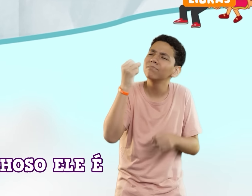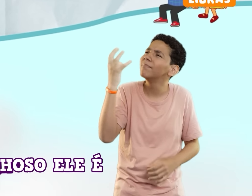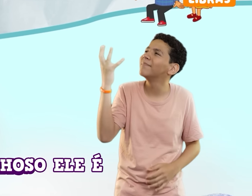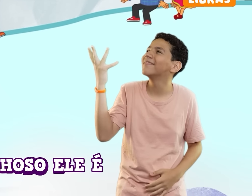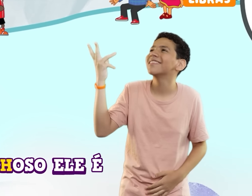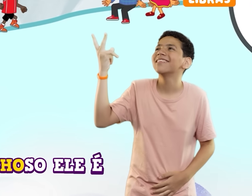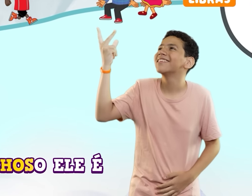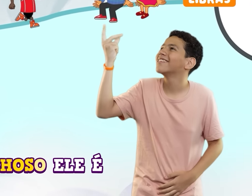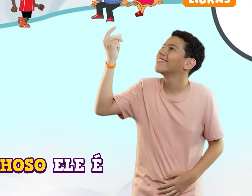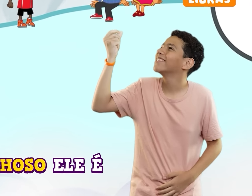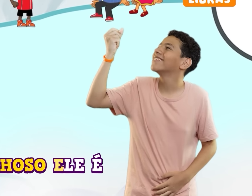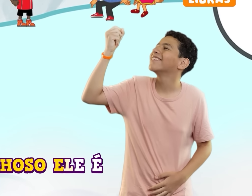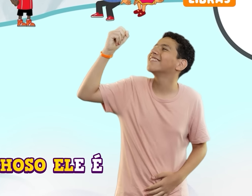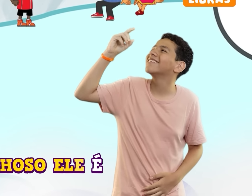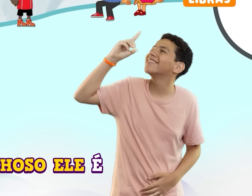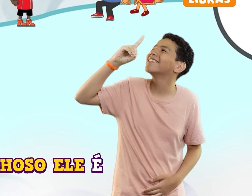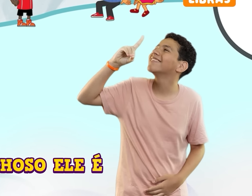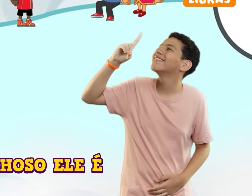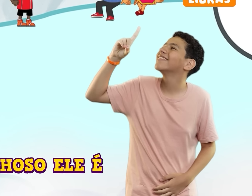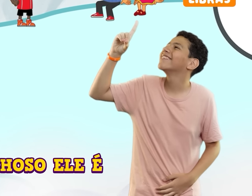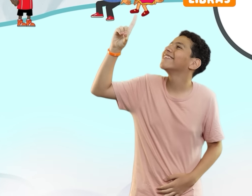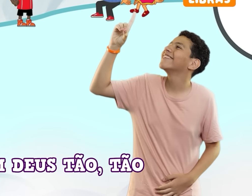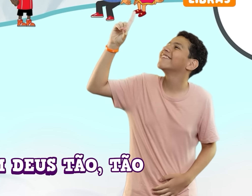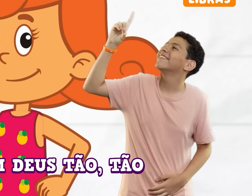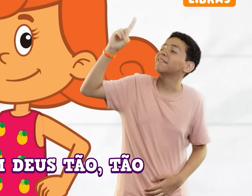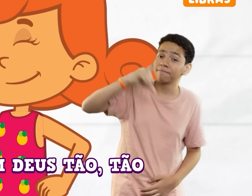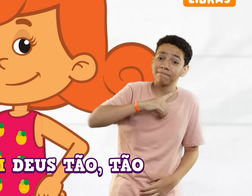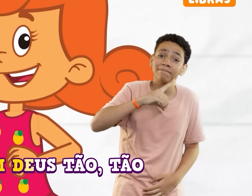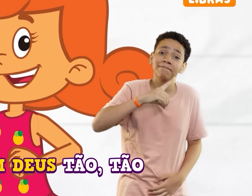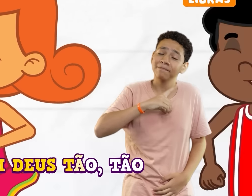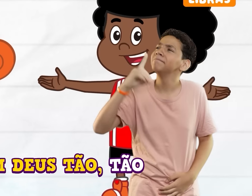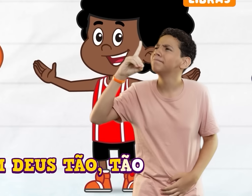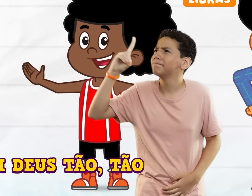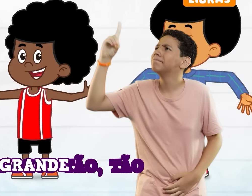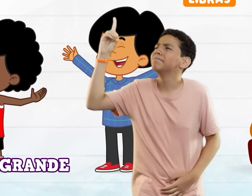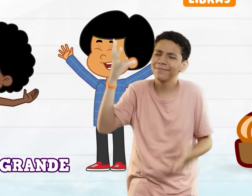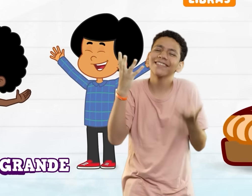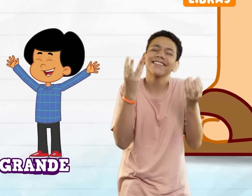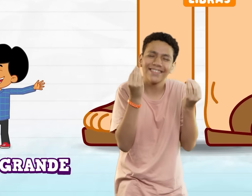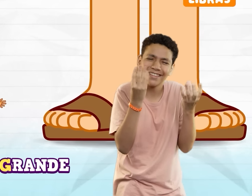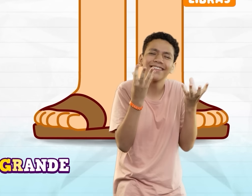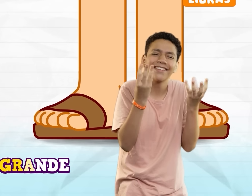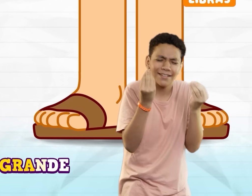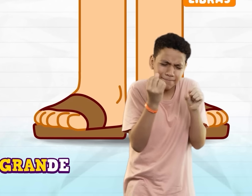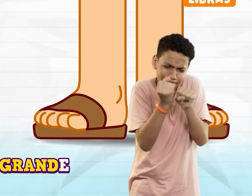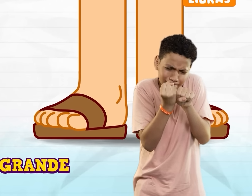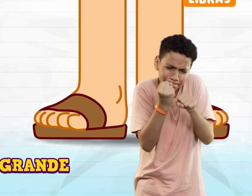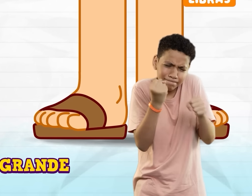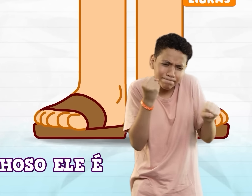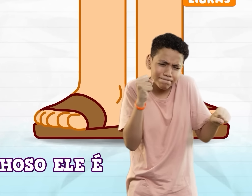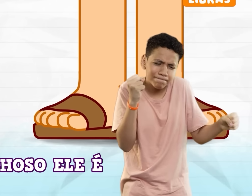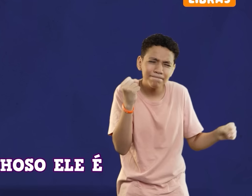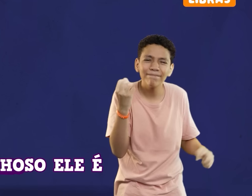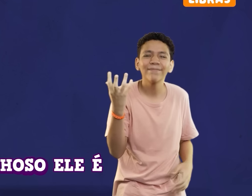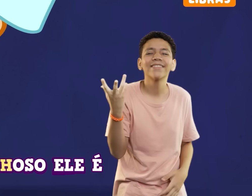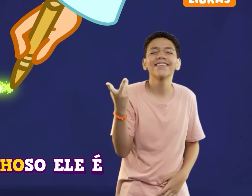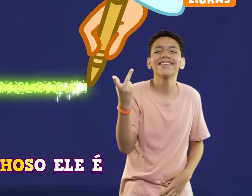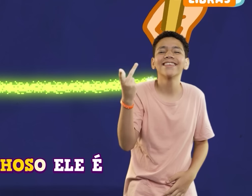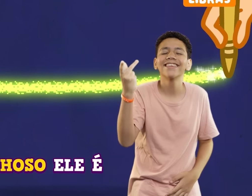Maravilhoso ele é. Eu tenho um Deus tão, tão tão, tão grande.